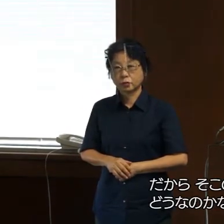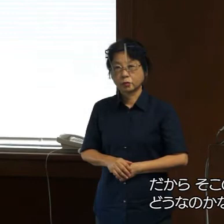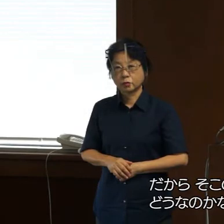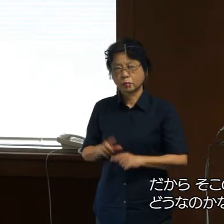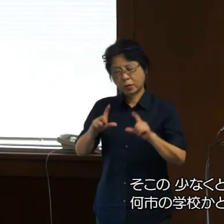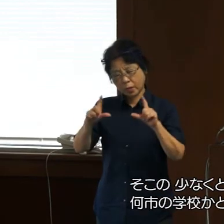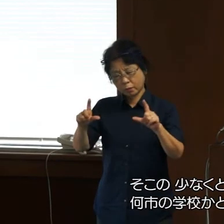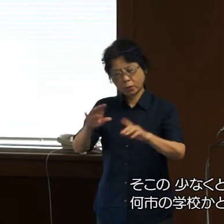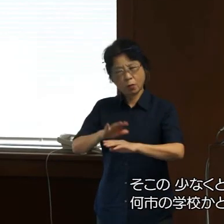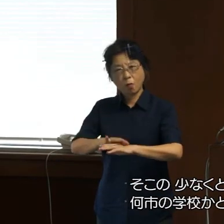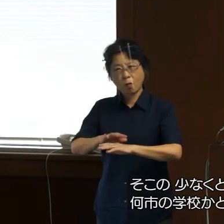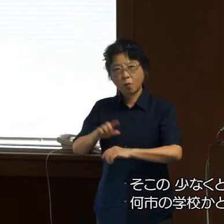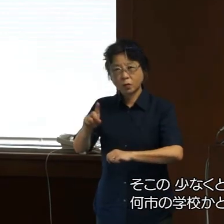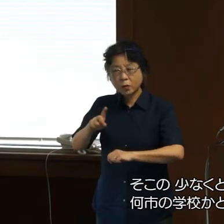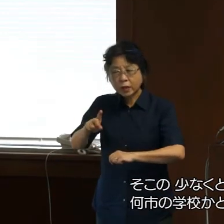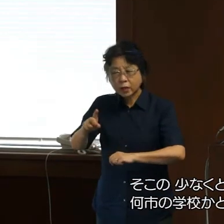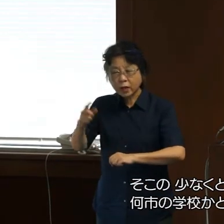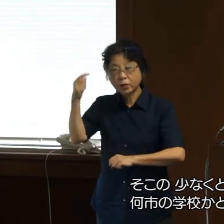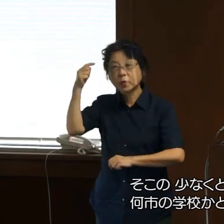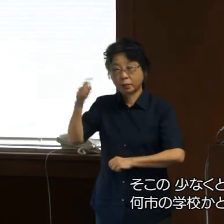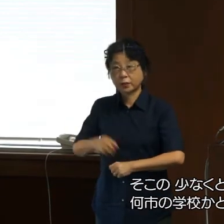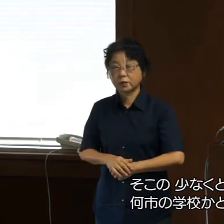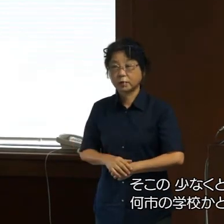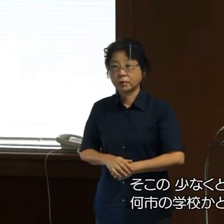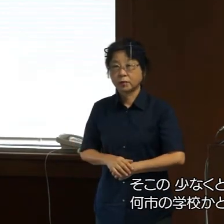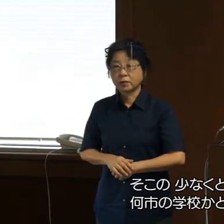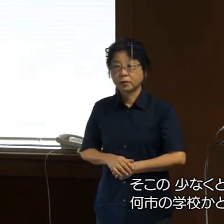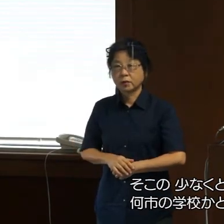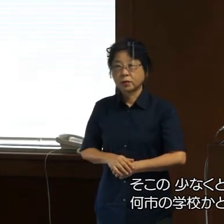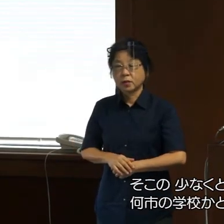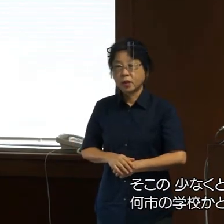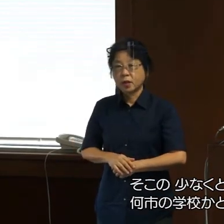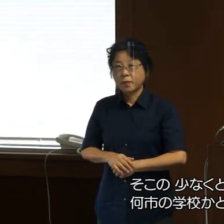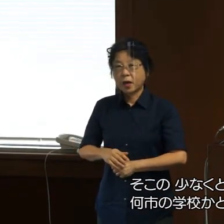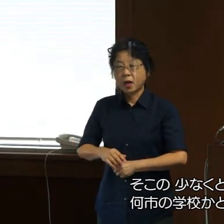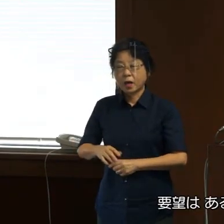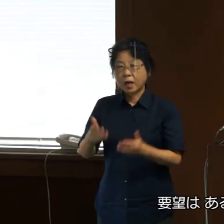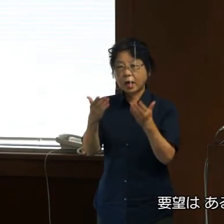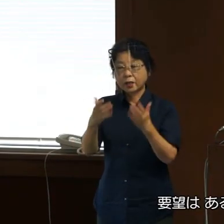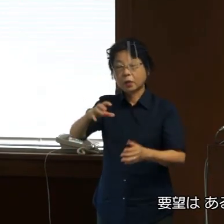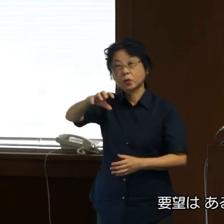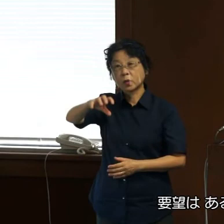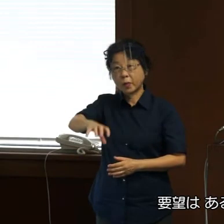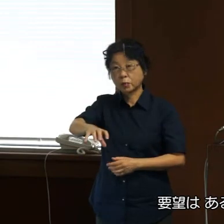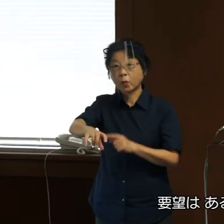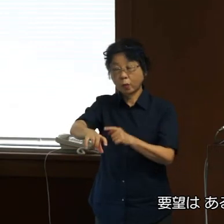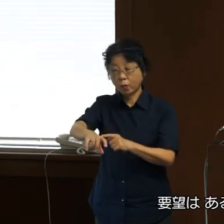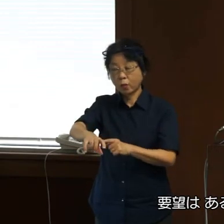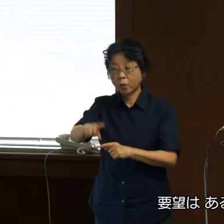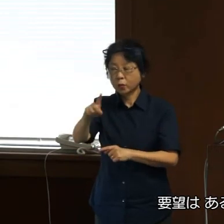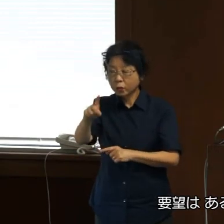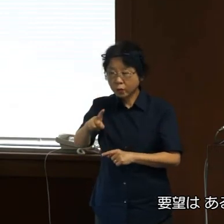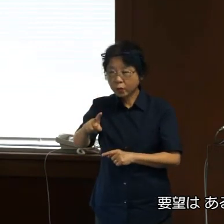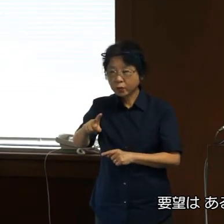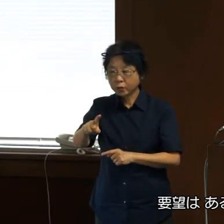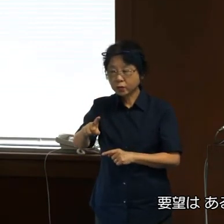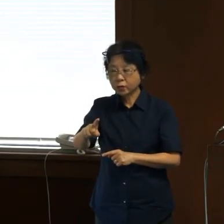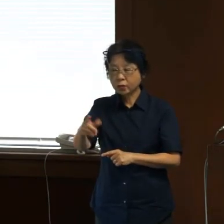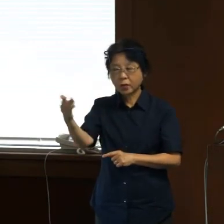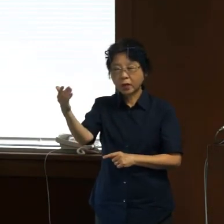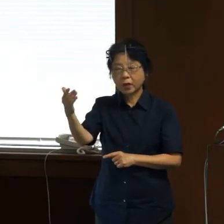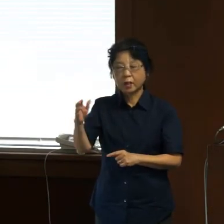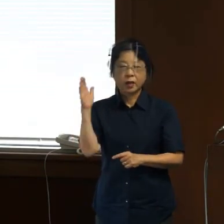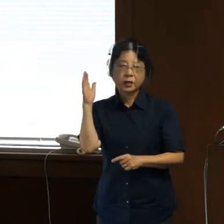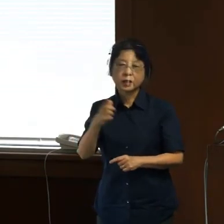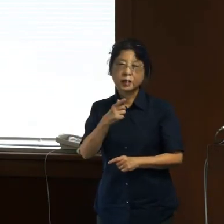かなと思います。そこの少なくとも何しの学校かっていうところについては両方あるのかもしれ ない。